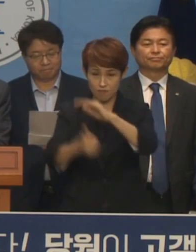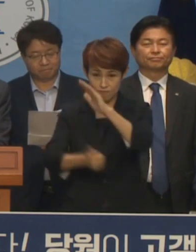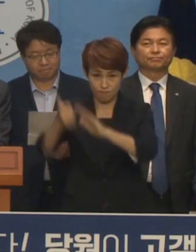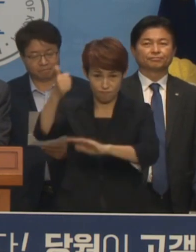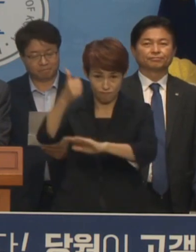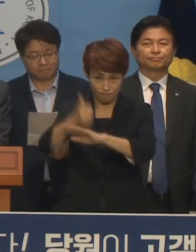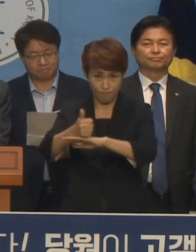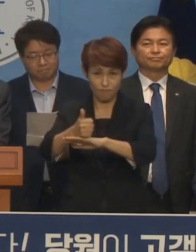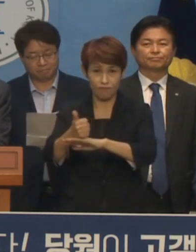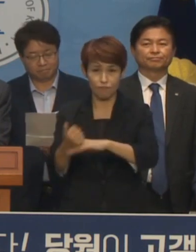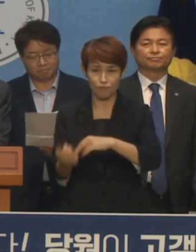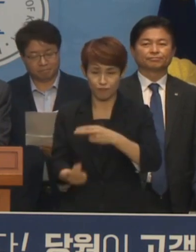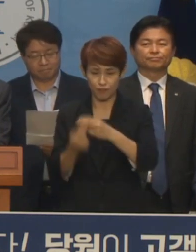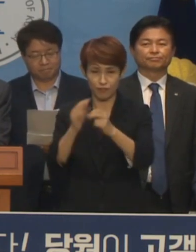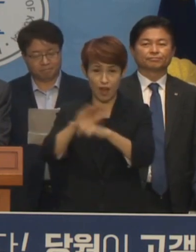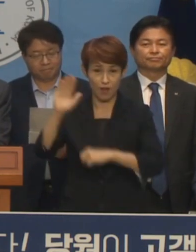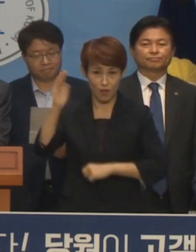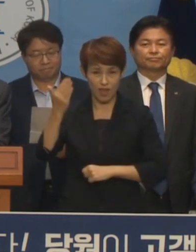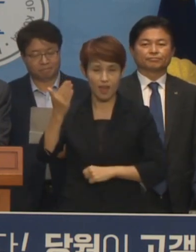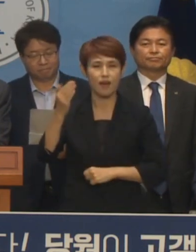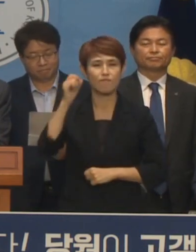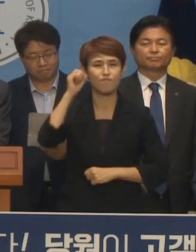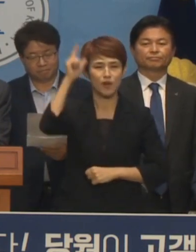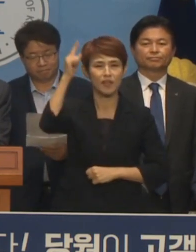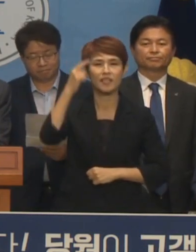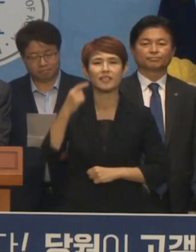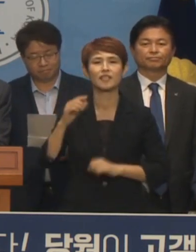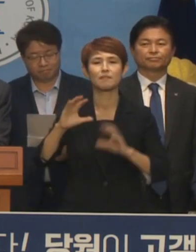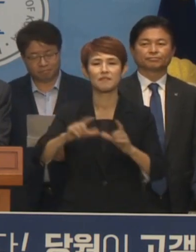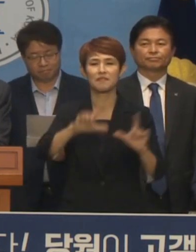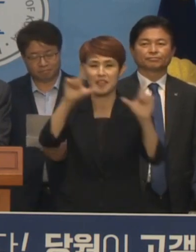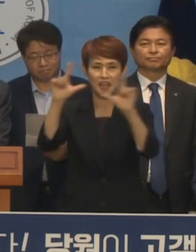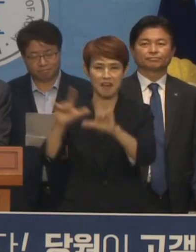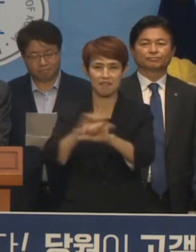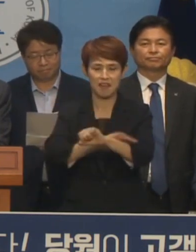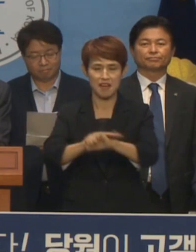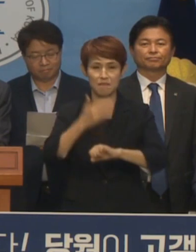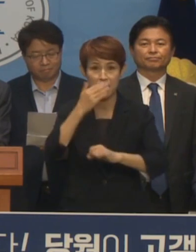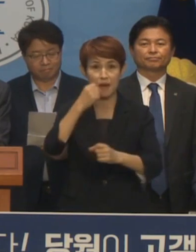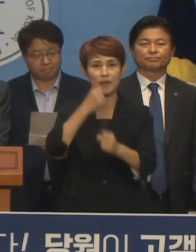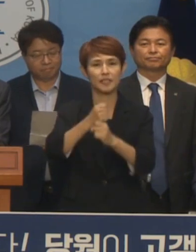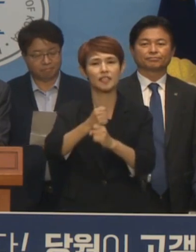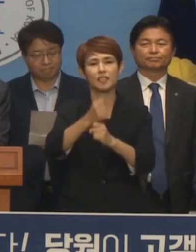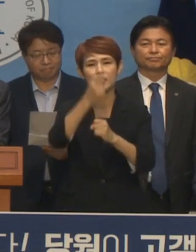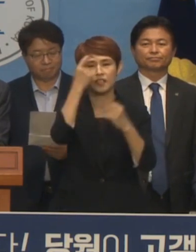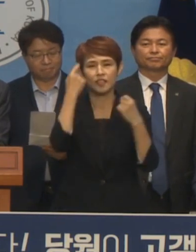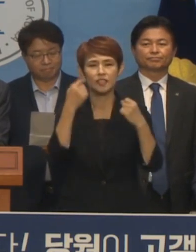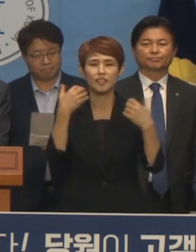민심은 민주당을 유능한 민생정당으로 확고하게 인식할 것입니다.